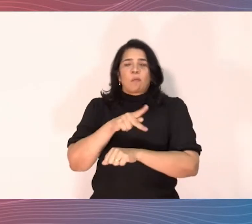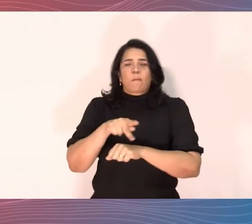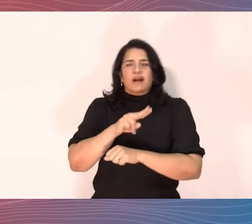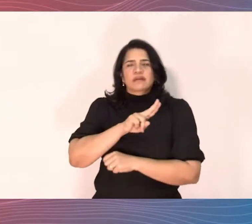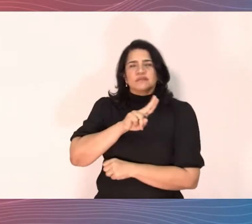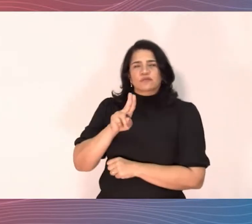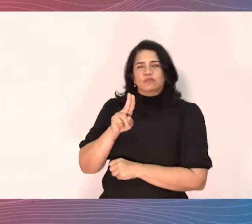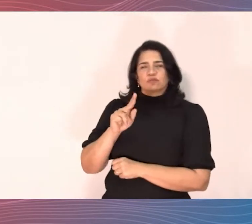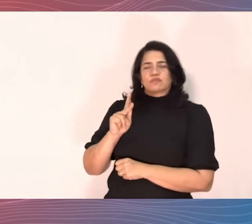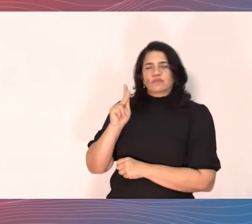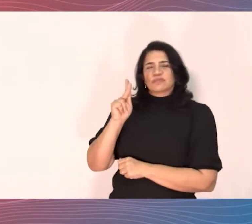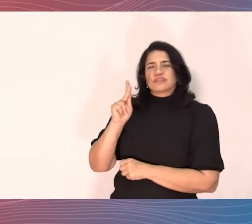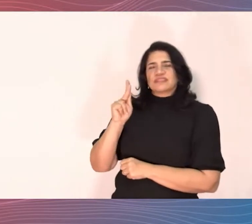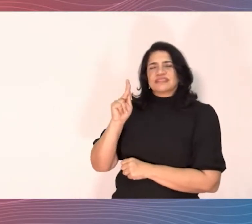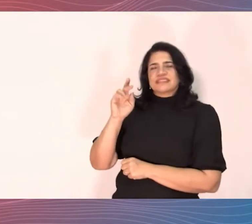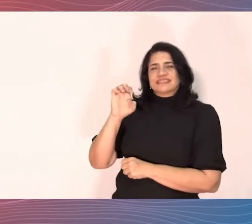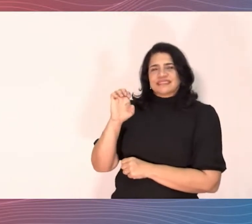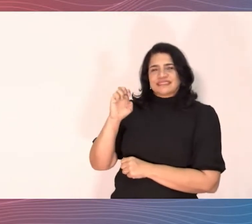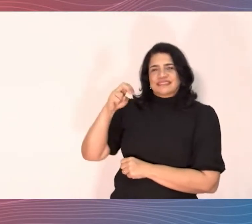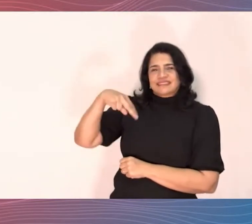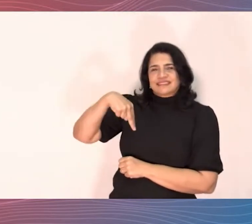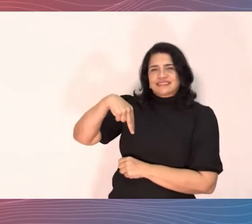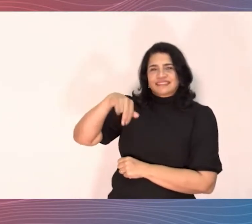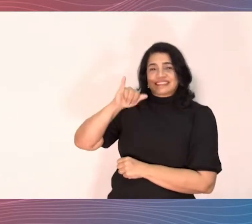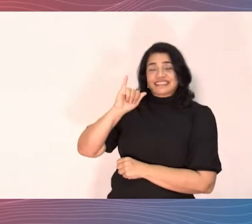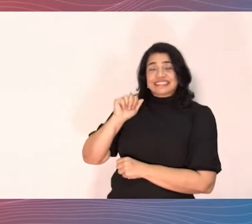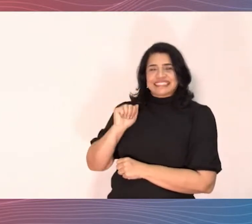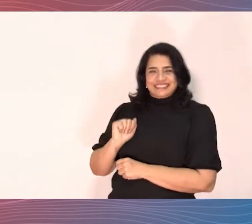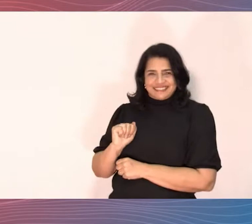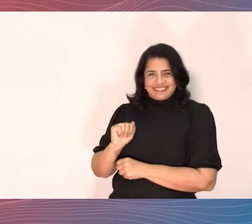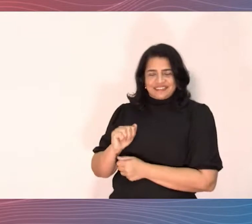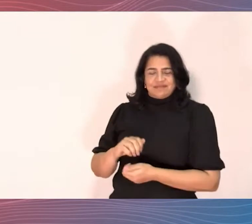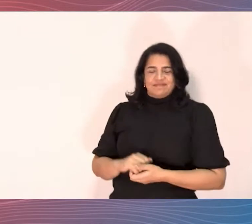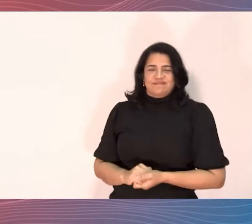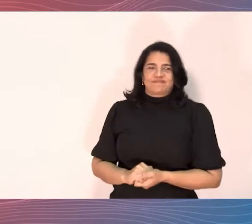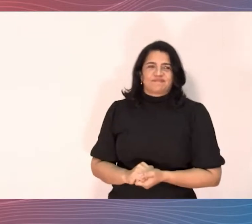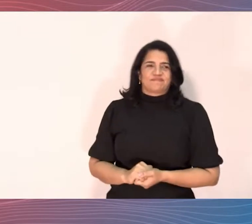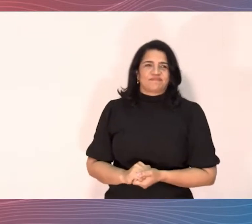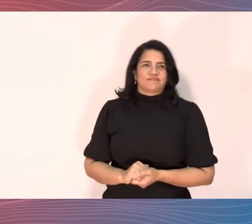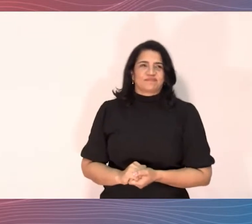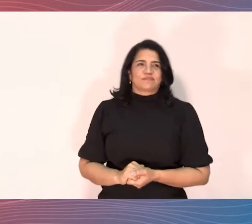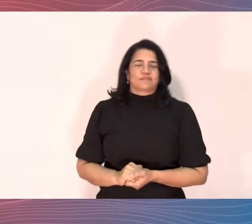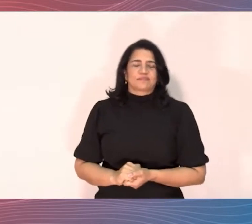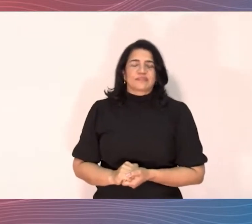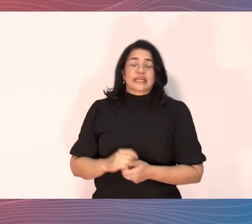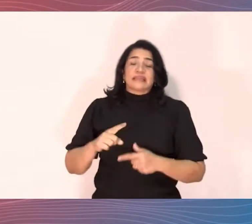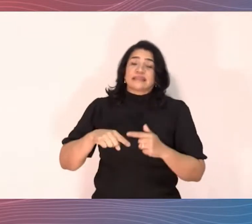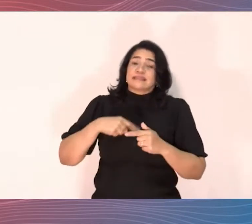E a região 1 e região 8 estão se preparando para irem para a África do Sul,